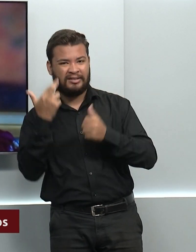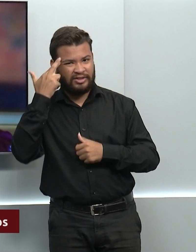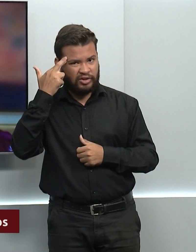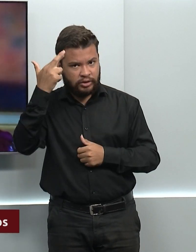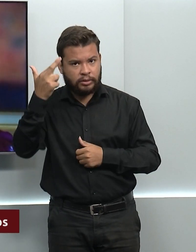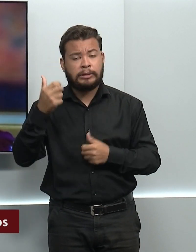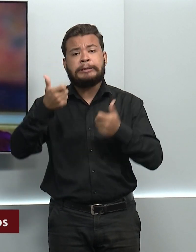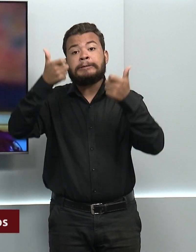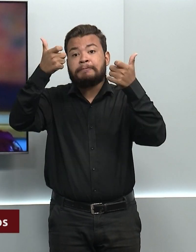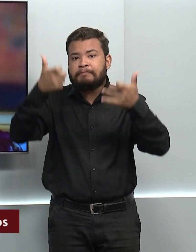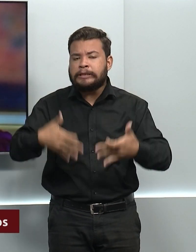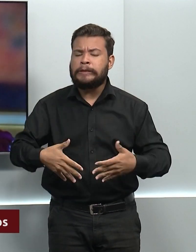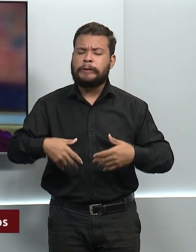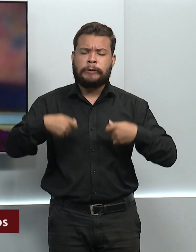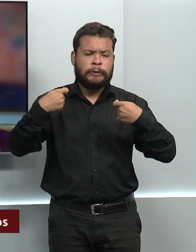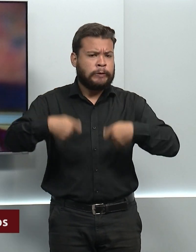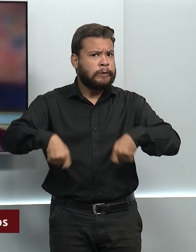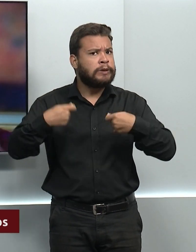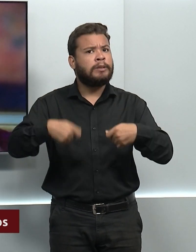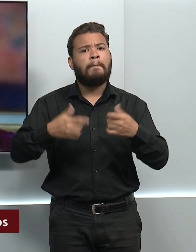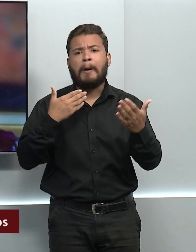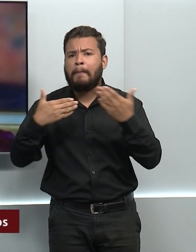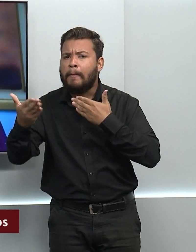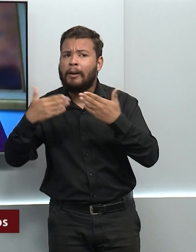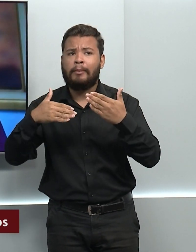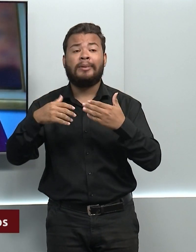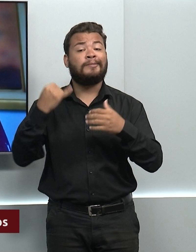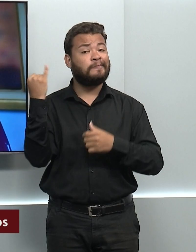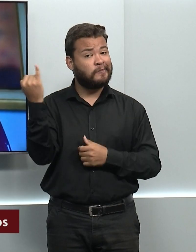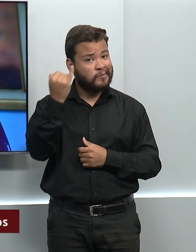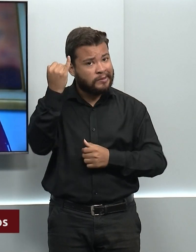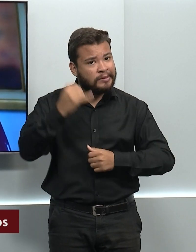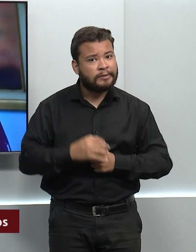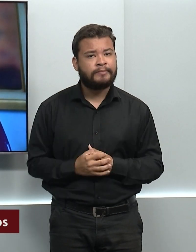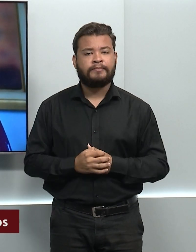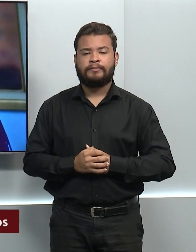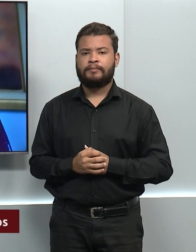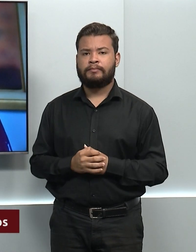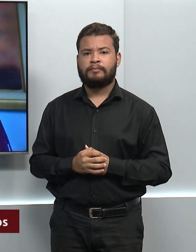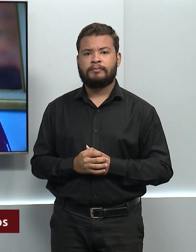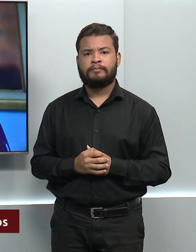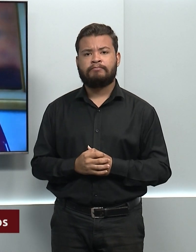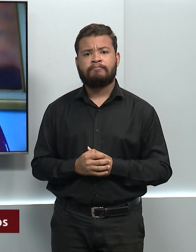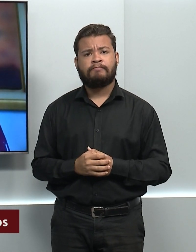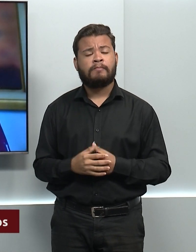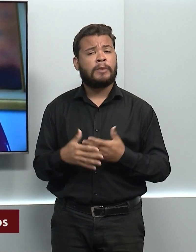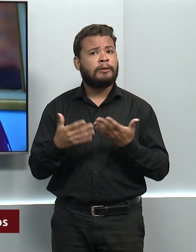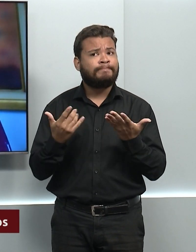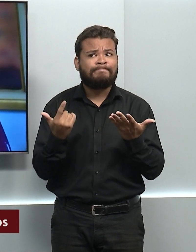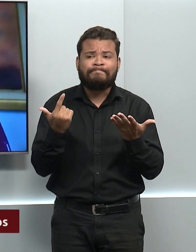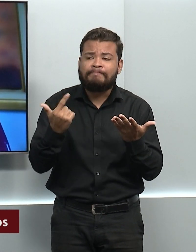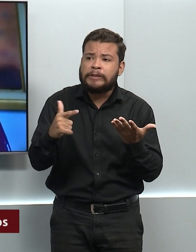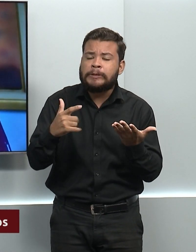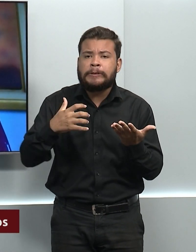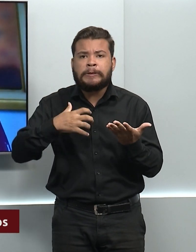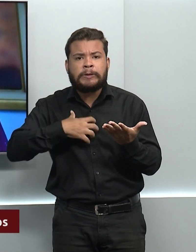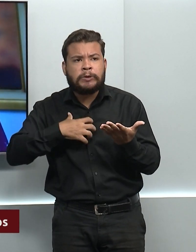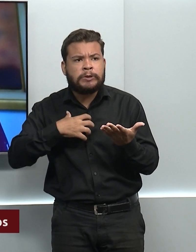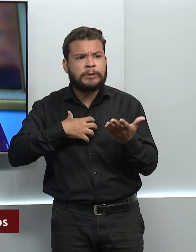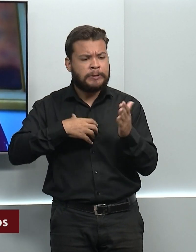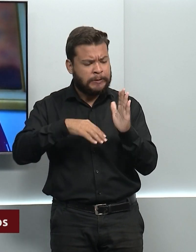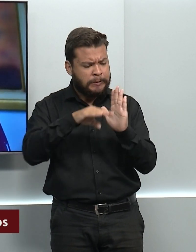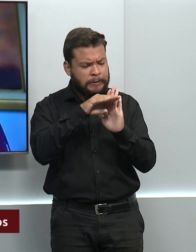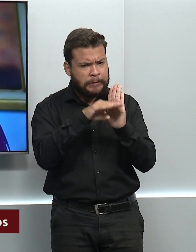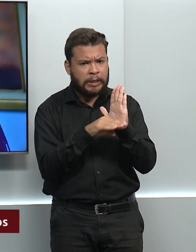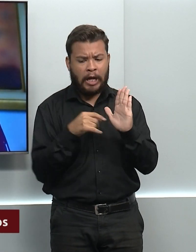claro a importância de discutir esses assuntos. Ninguém aprende, não existe uma fórmula de ser, né, um bom